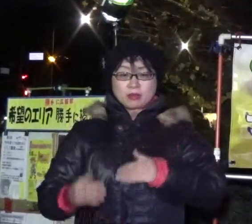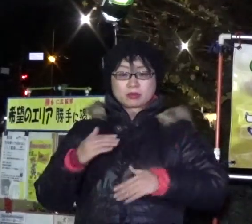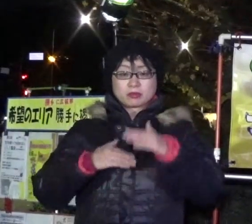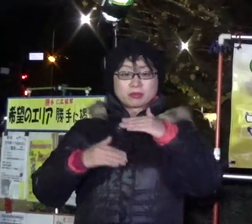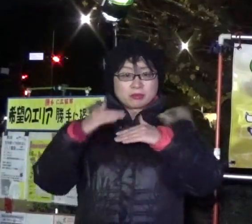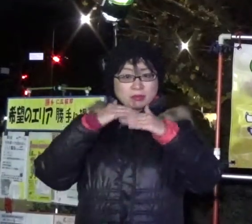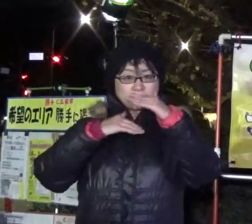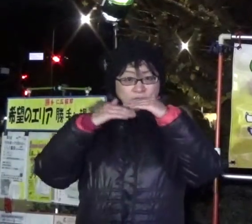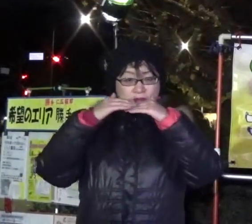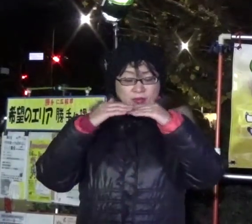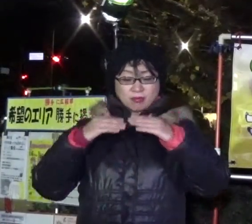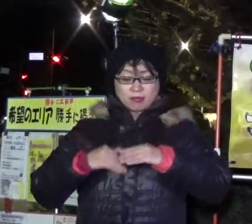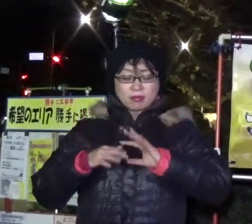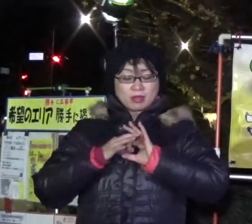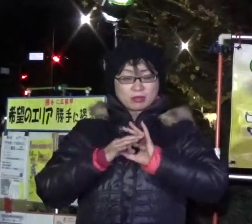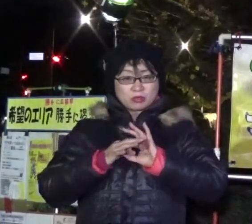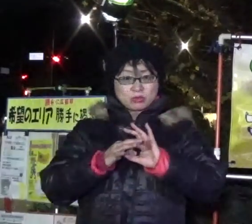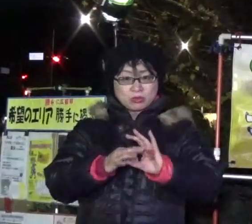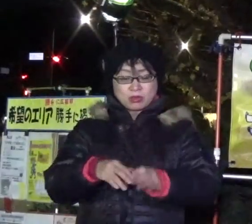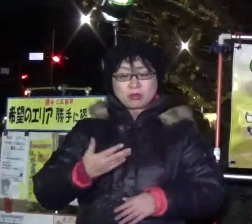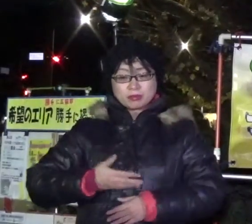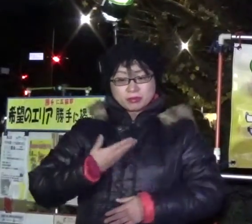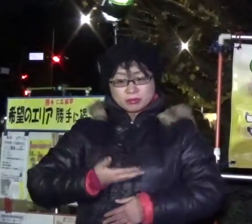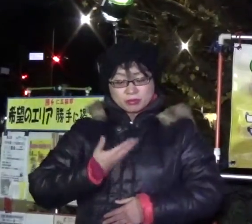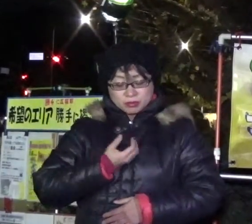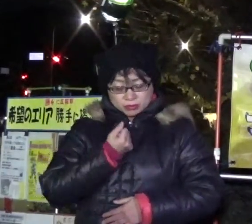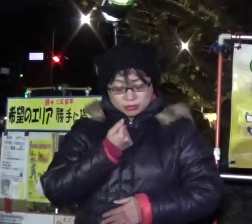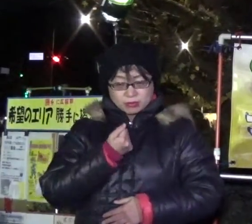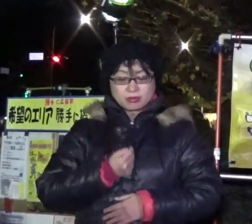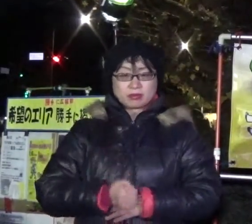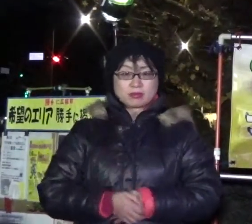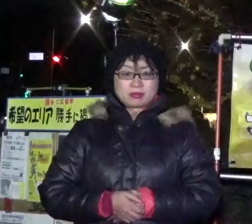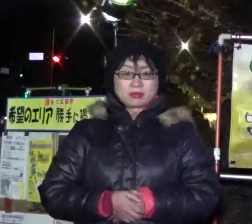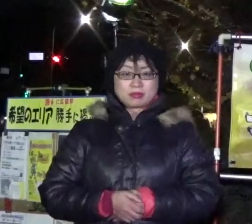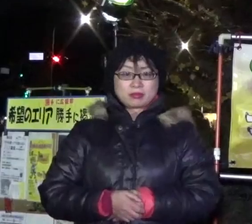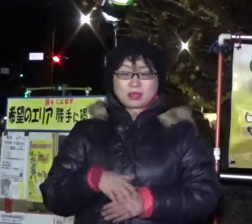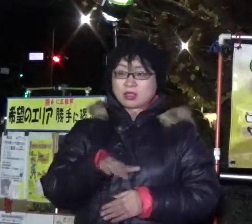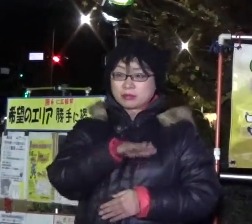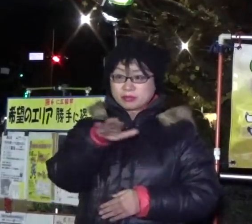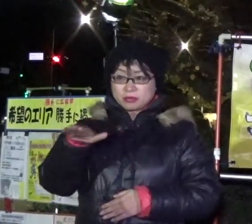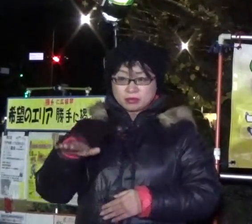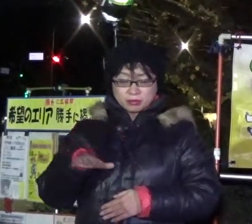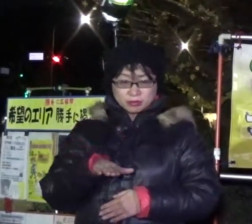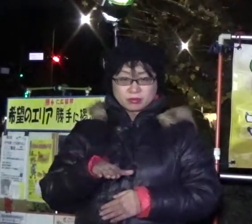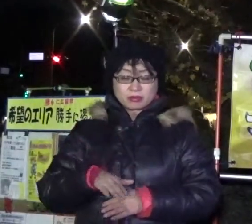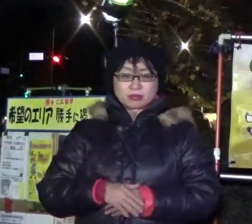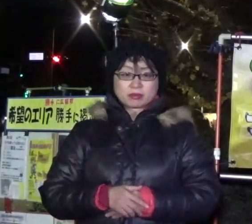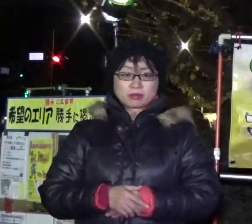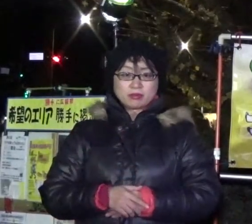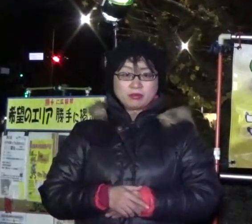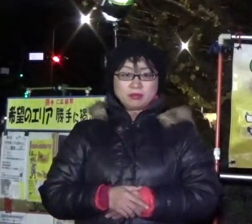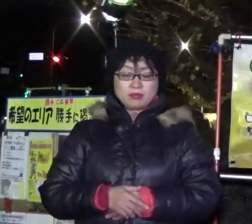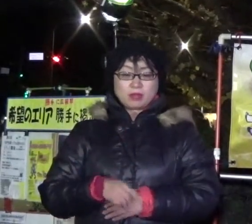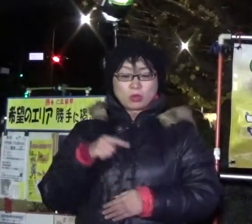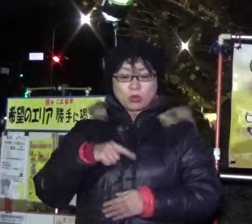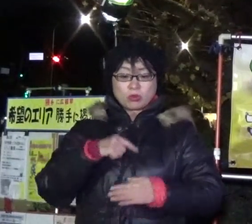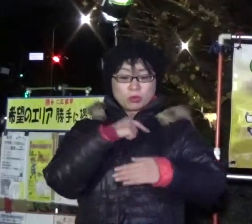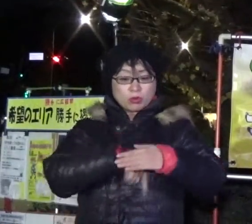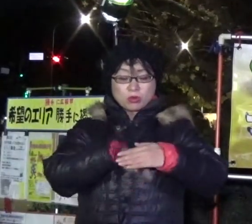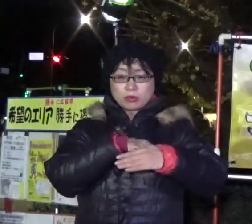居続けてくれるっていうことをね、私はずっと感じてます。だから皆さんは本当にいます、ここ